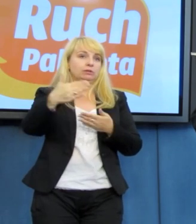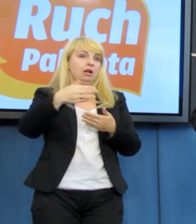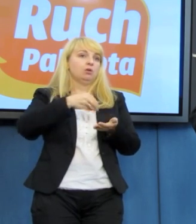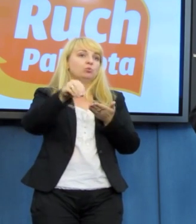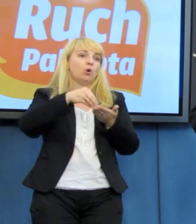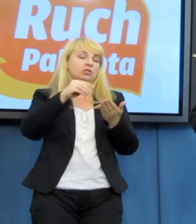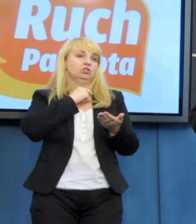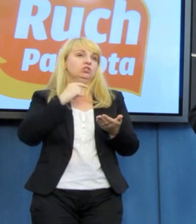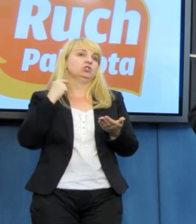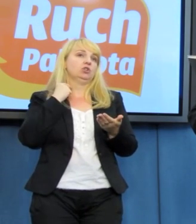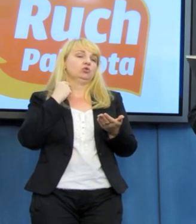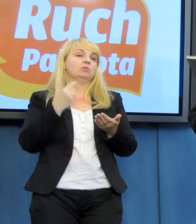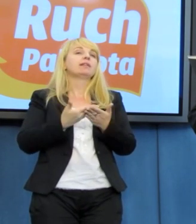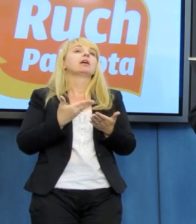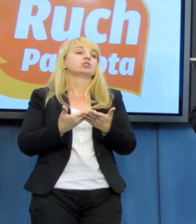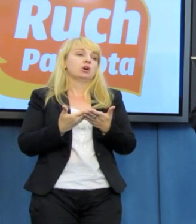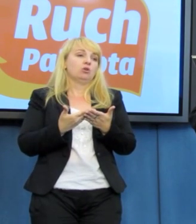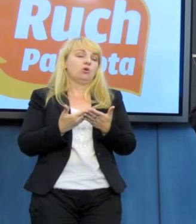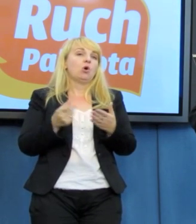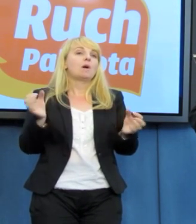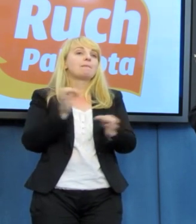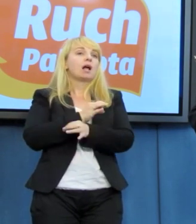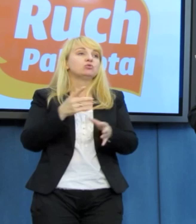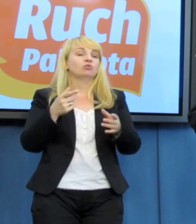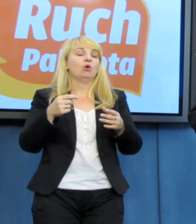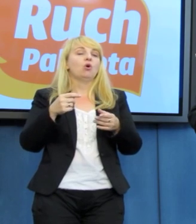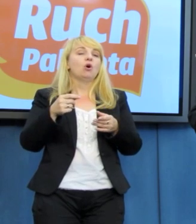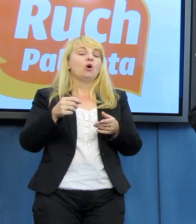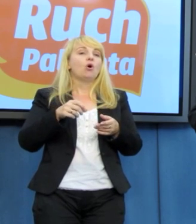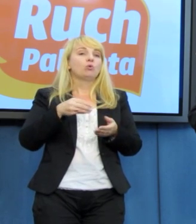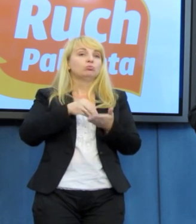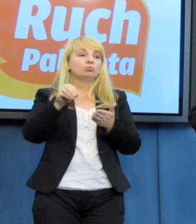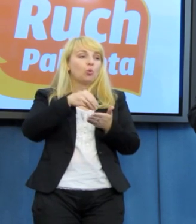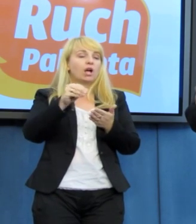przypomnę, że państwo opłaca składki